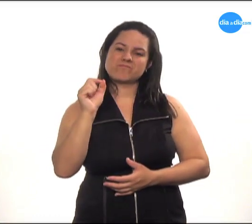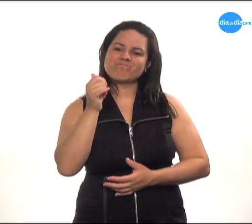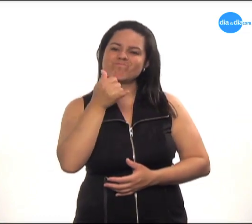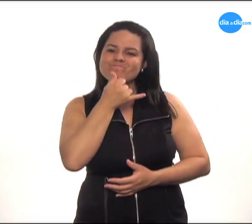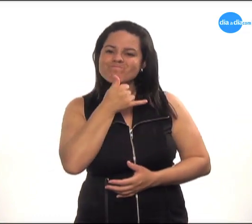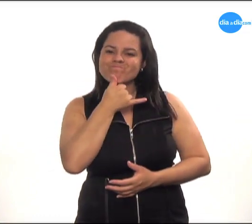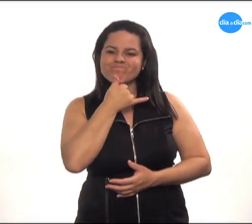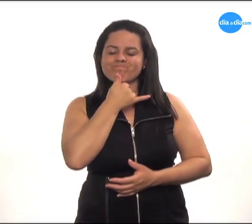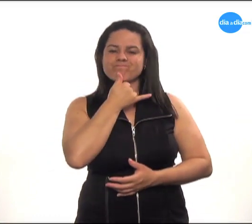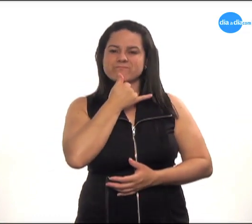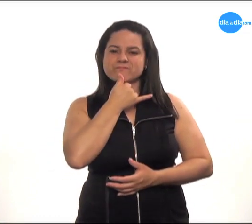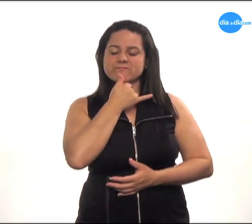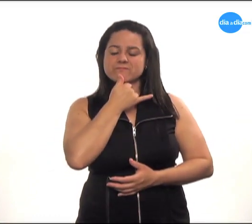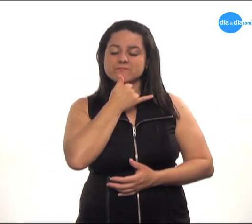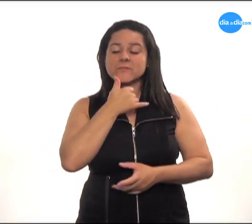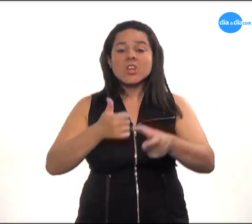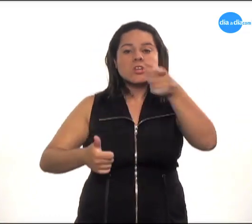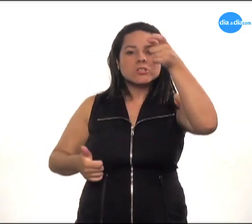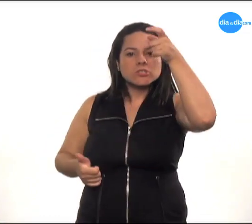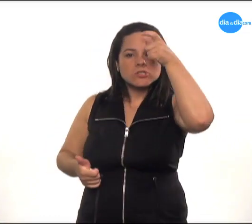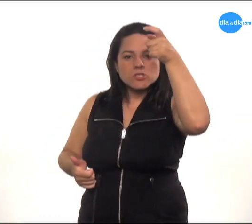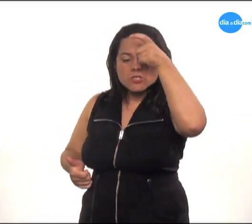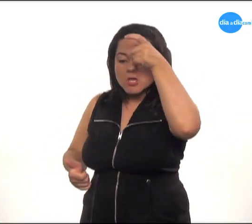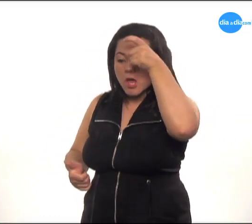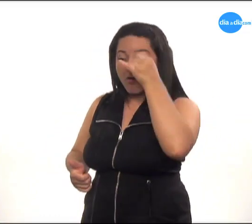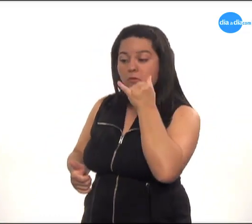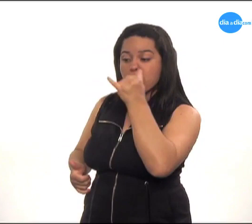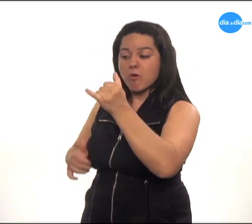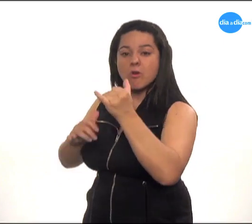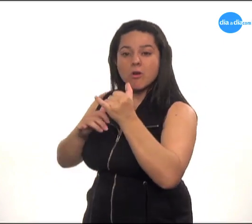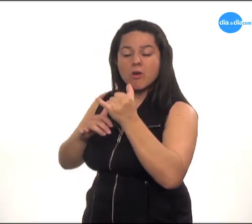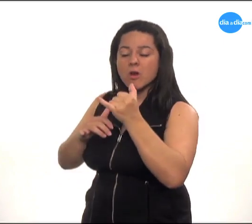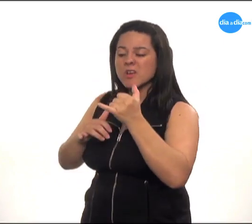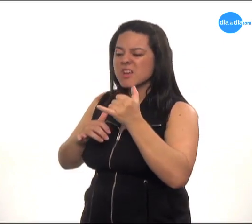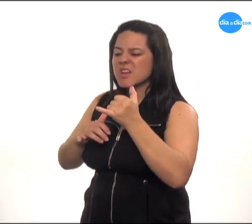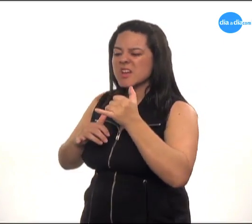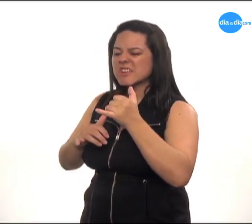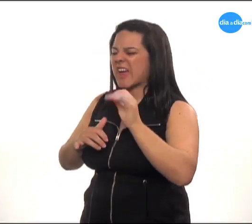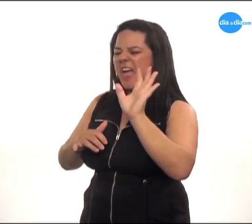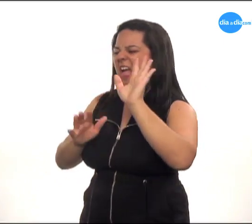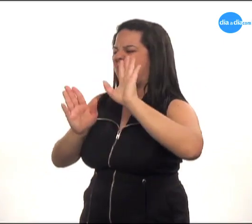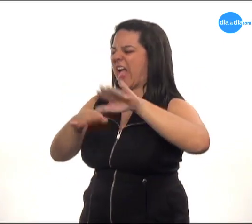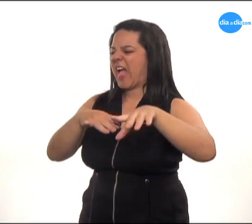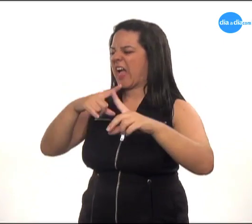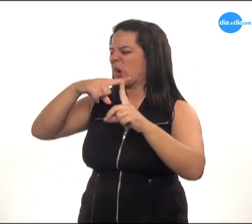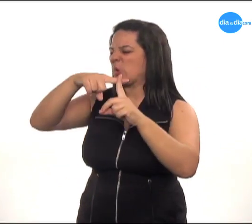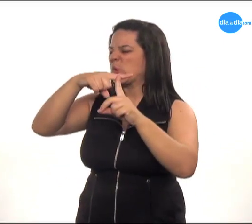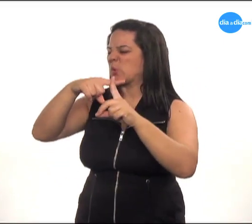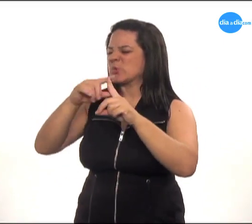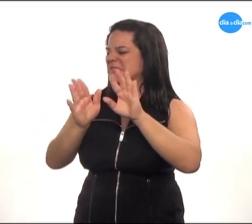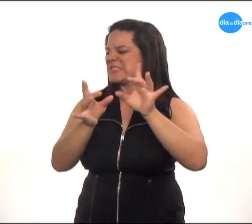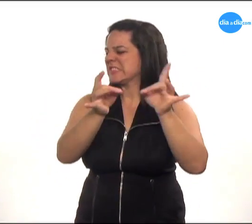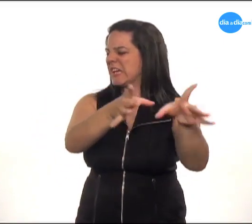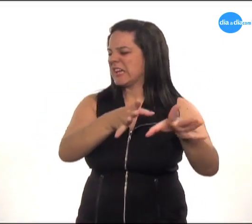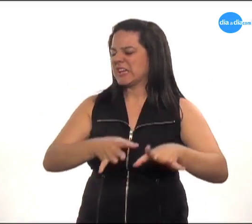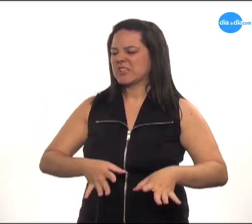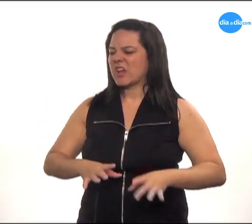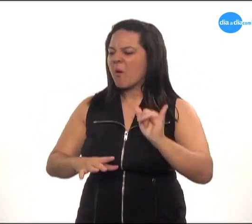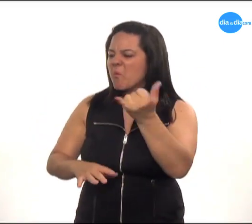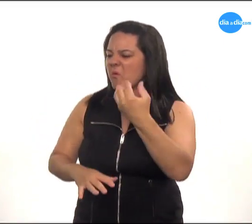O que o diabo estava falando para Jesus é: pula a cruz, passa por cima, vamos desfrutar tudo que você tem